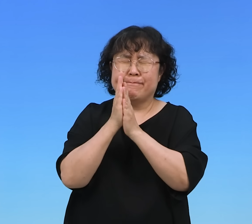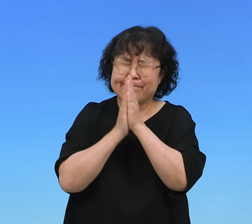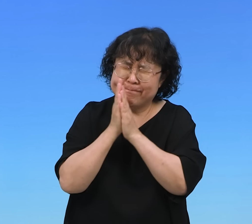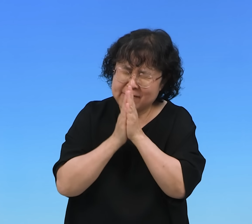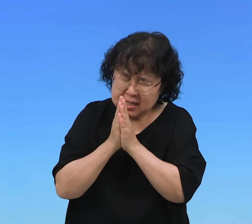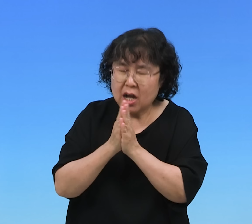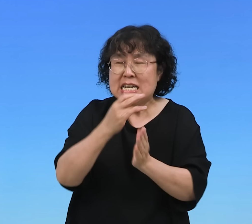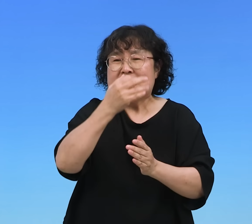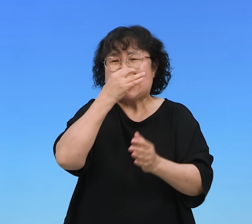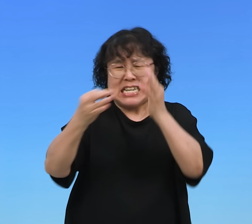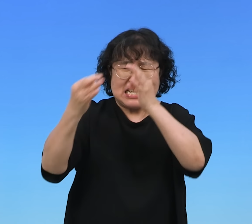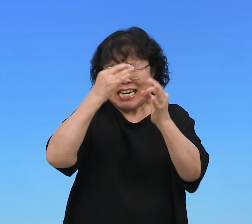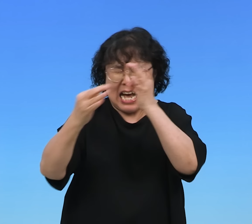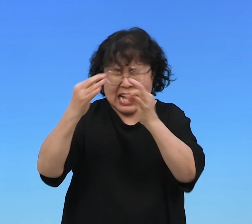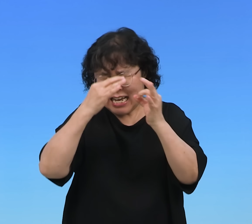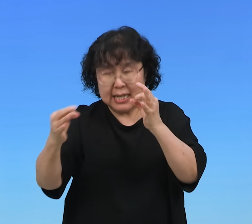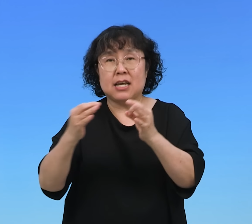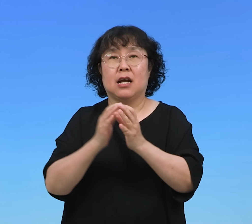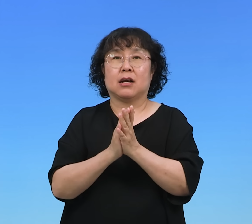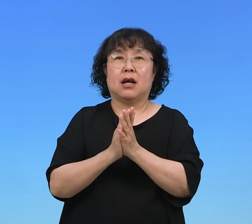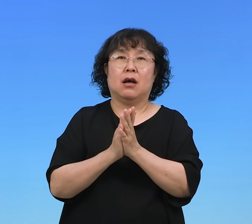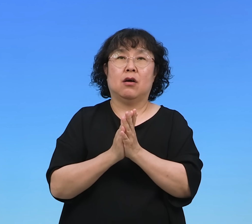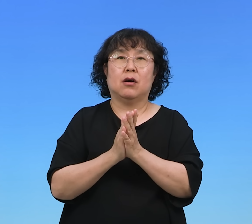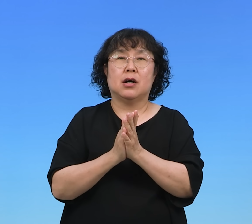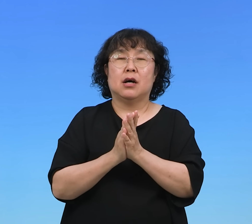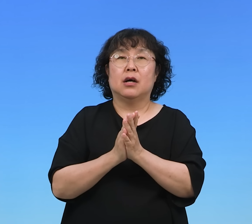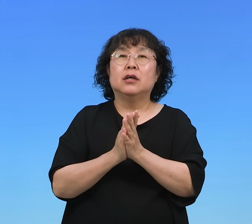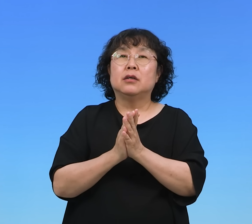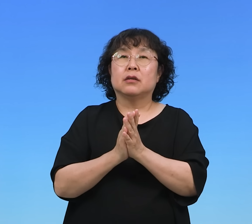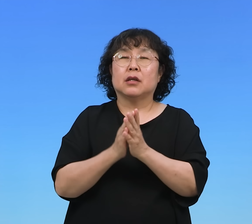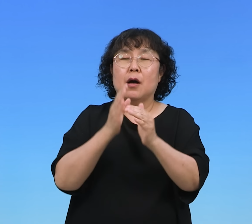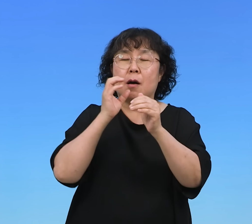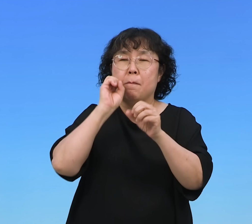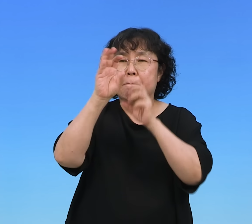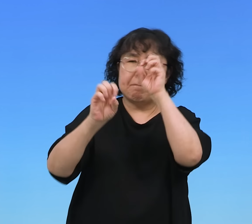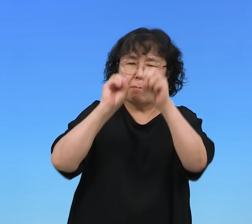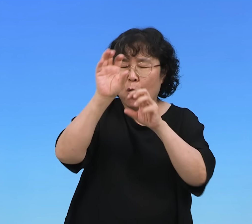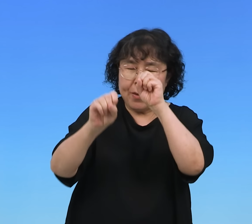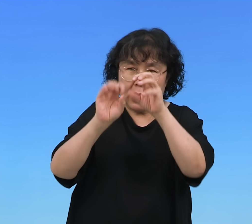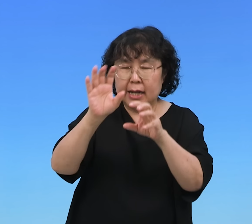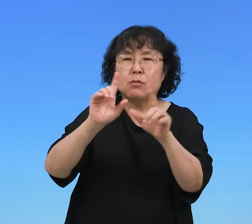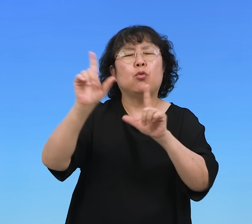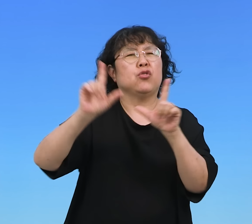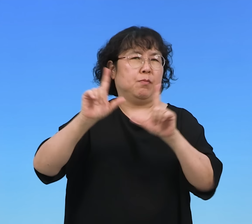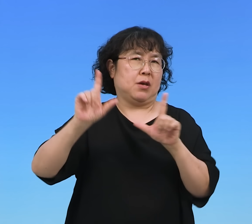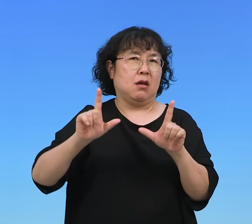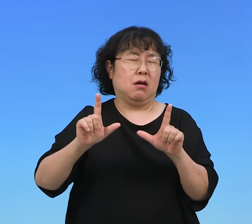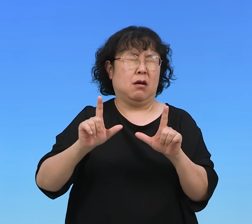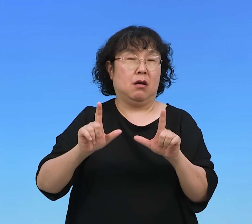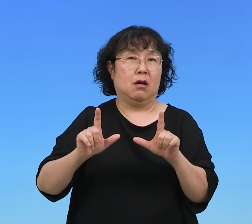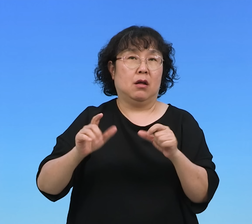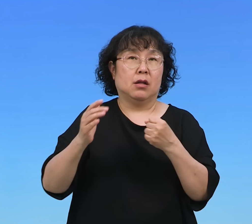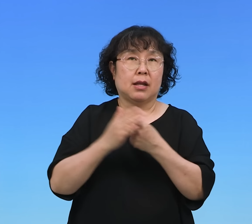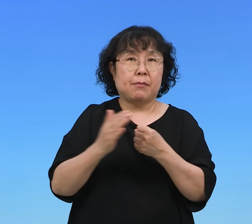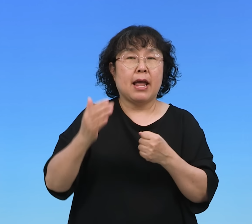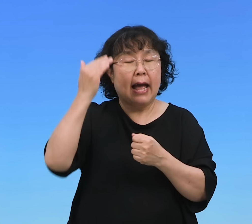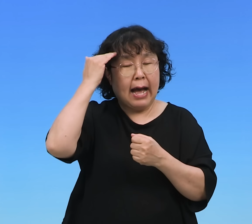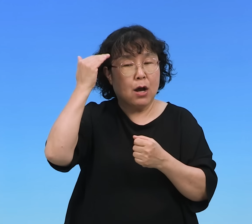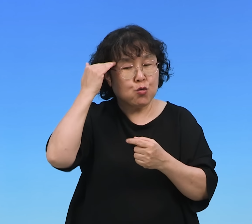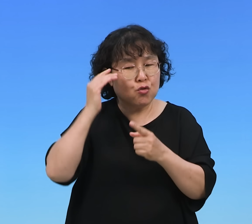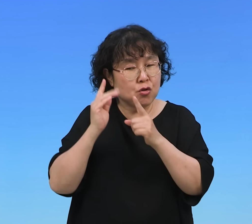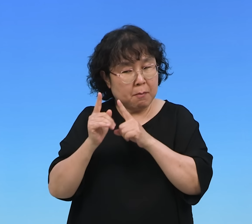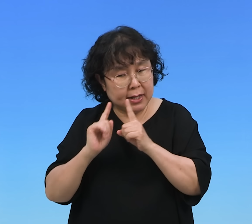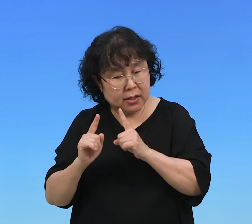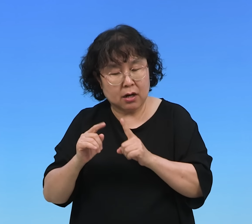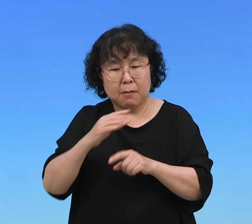가깝게 번역하자면 아뢰여 이르되 이게 아니라 부르짖어 이르되, 부르짖어. 오늘 제가 이민교회를